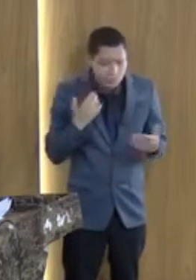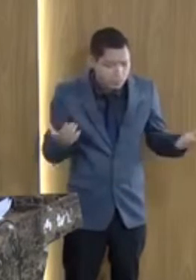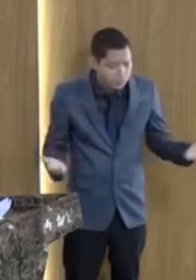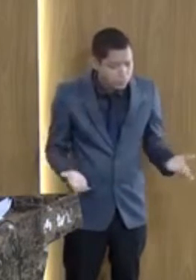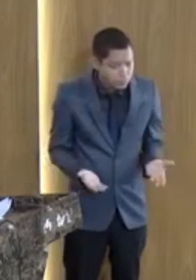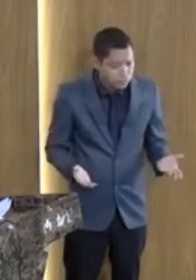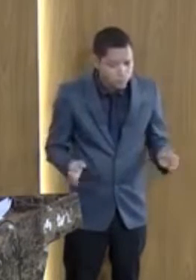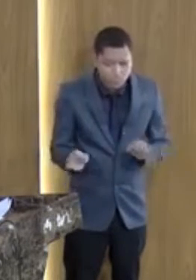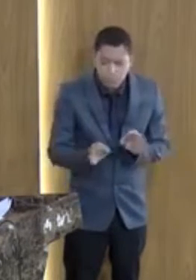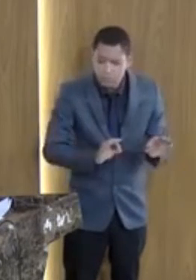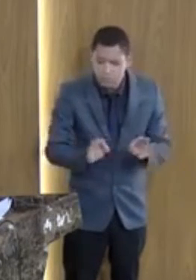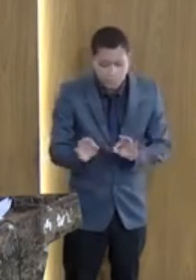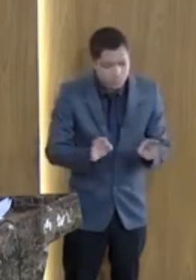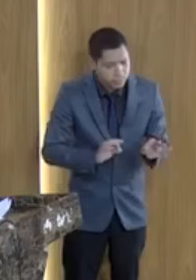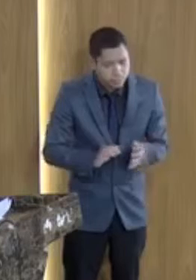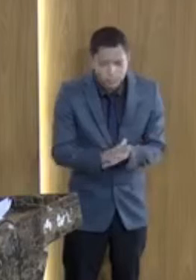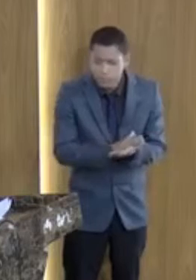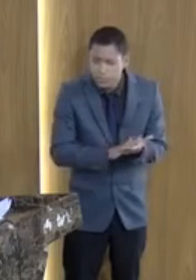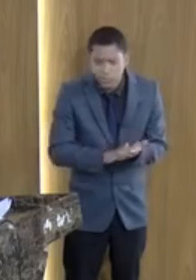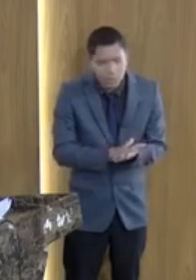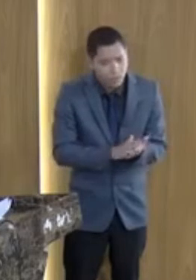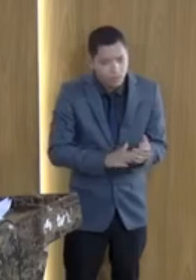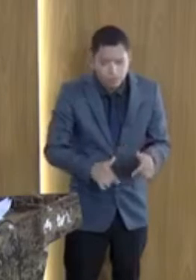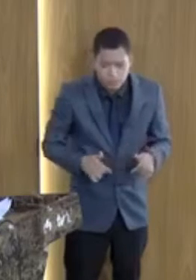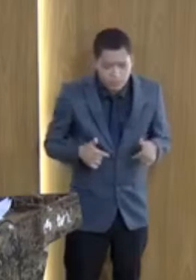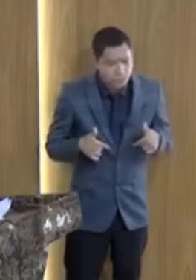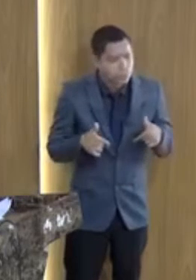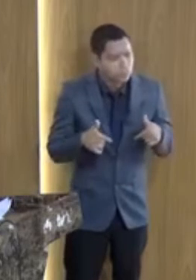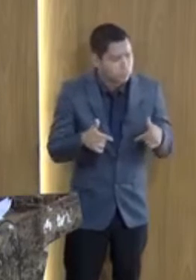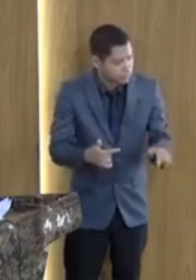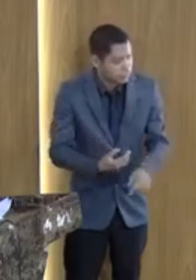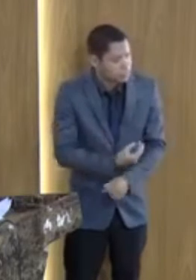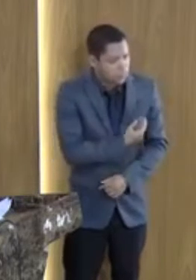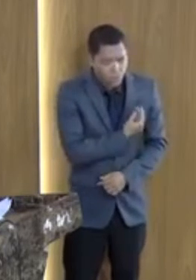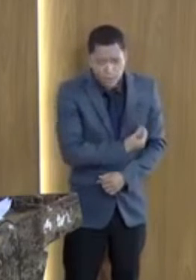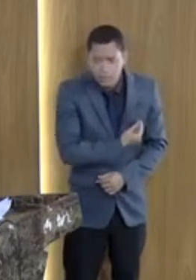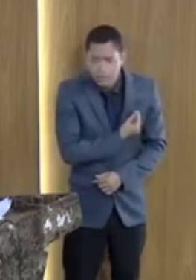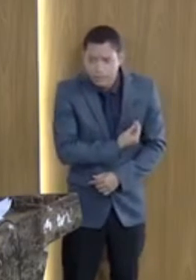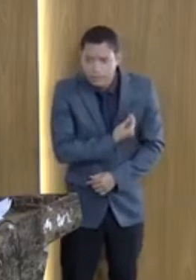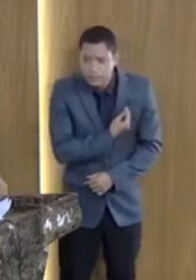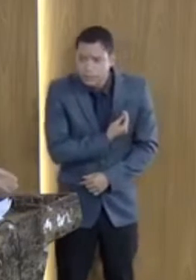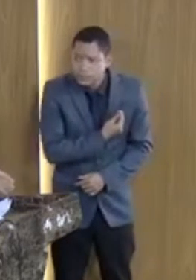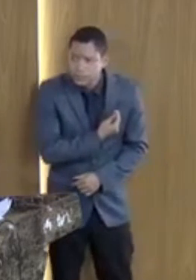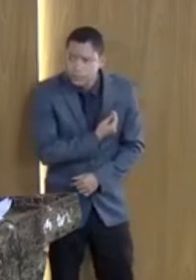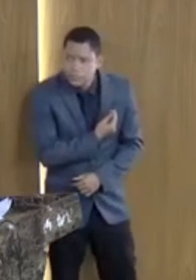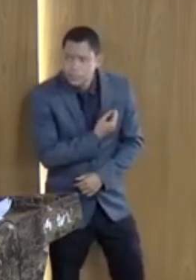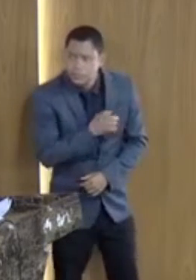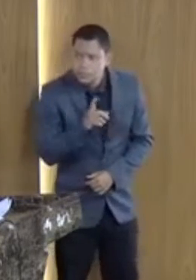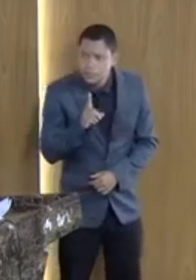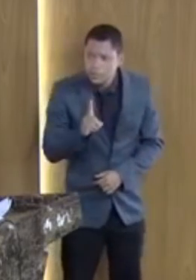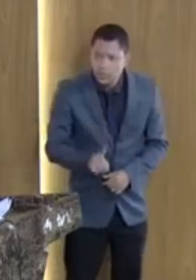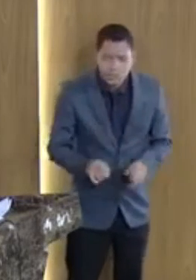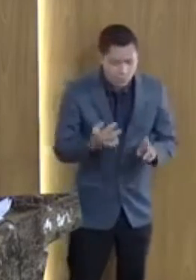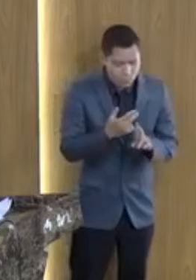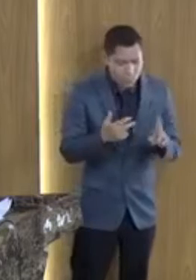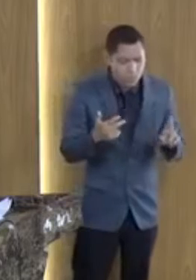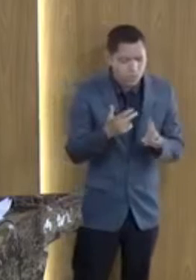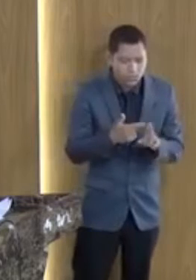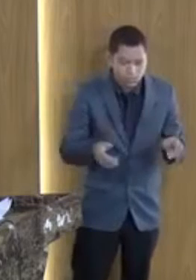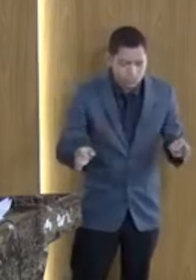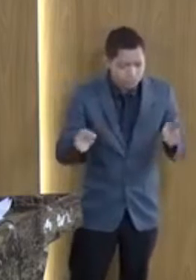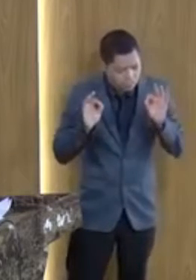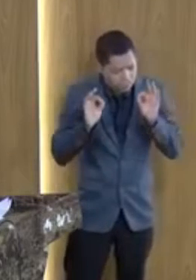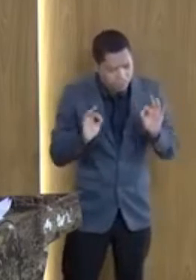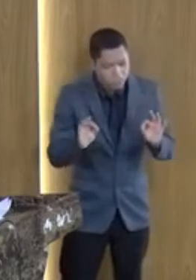Poder Público Municipal não conseguiu viabilizar a presença do Banco de Alimentos, que é um instrumento fabuloso